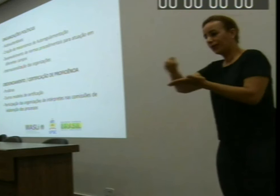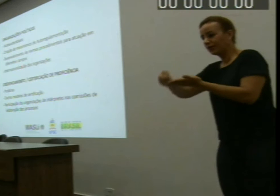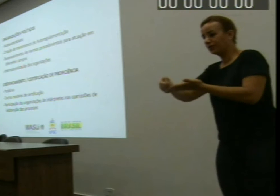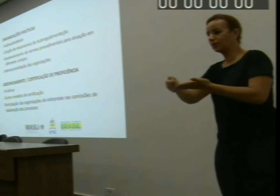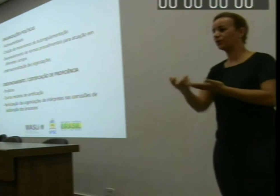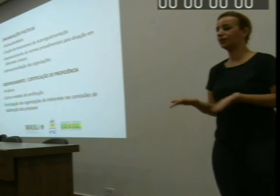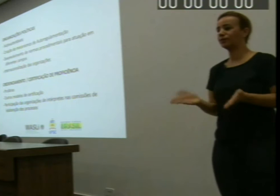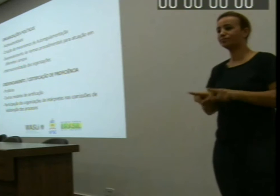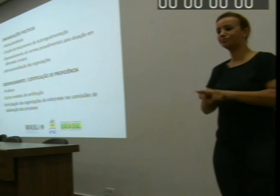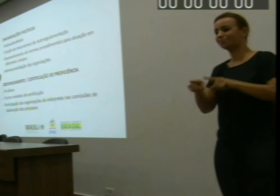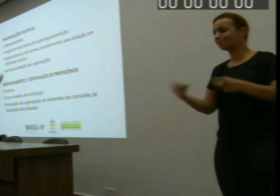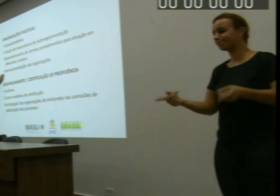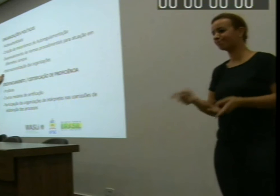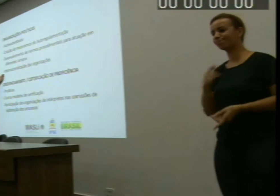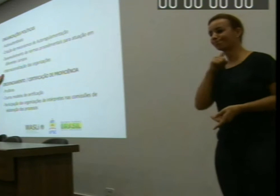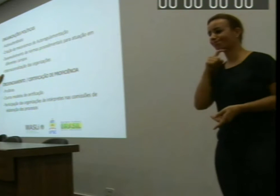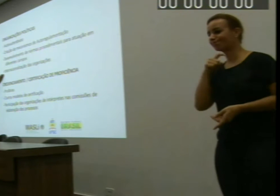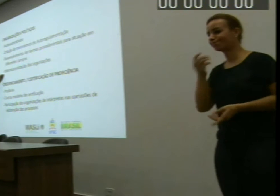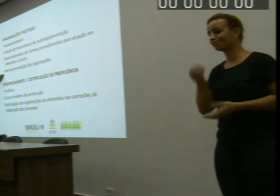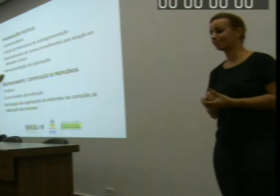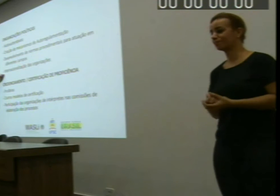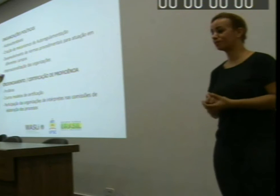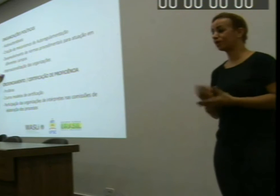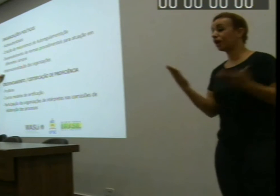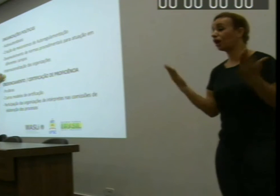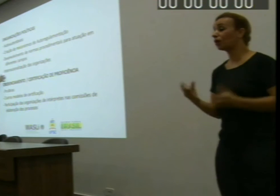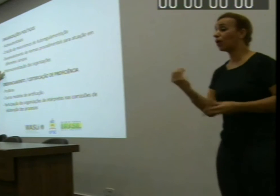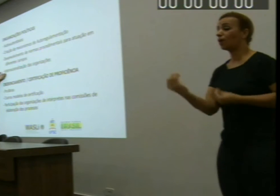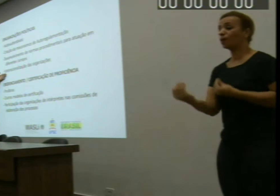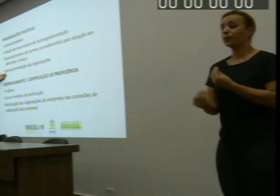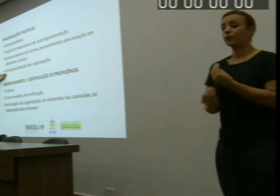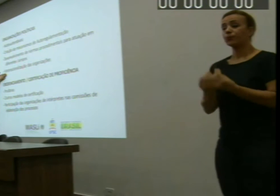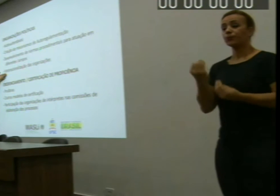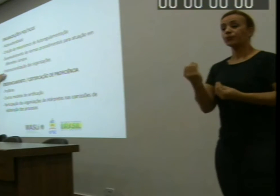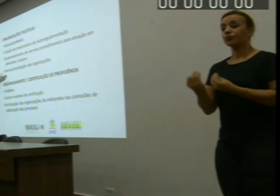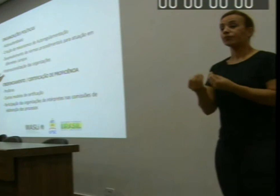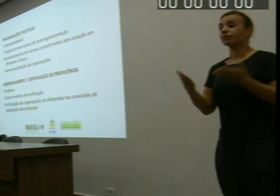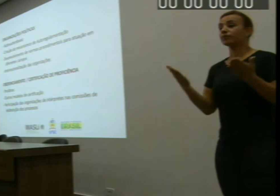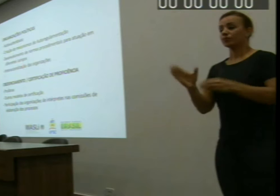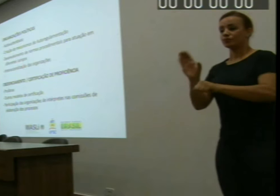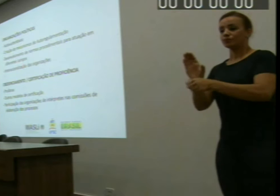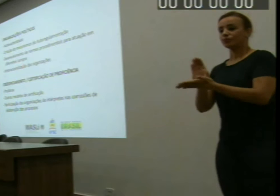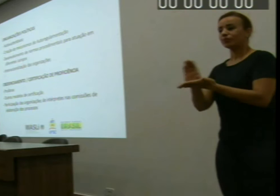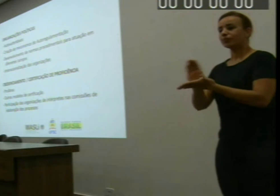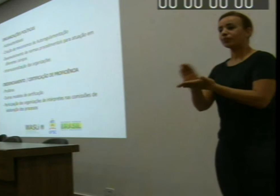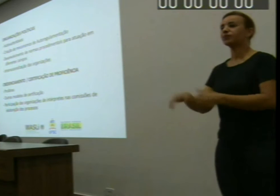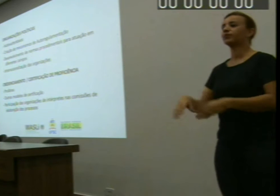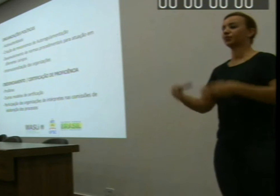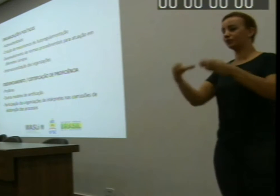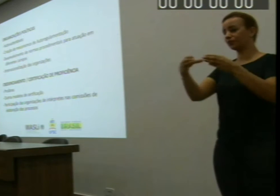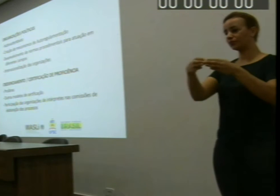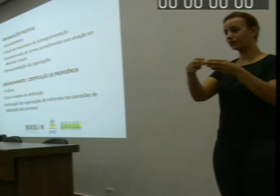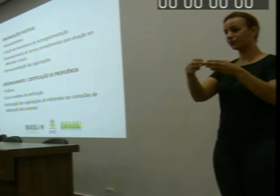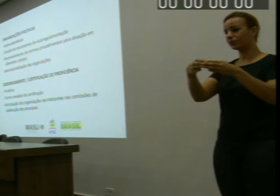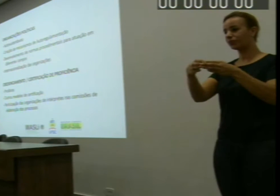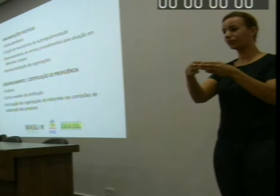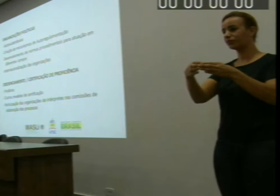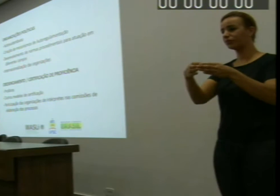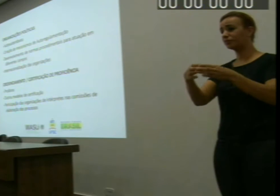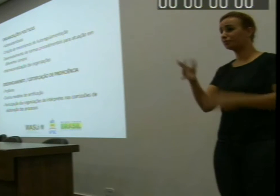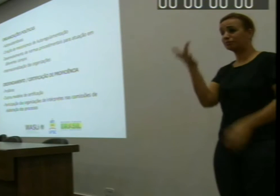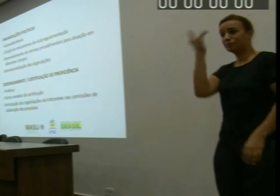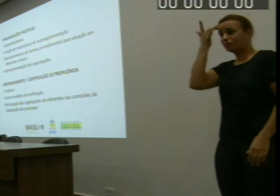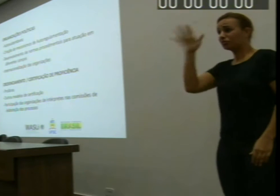agora olha o desafio como a gente vai internacionalizar as associações as organizações se a gente tem os os as ações